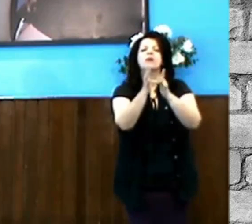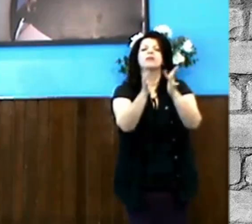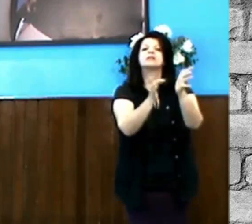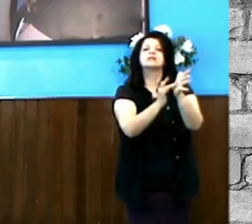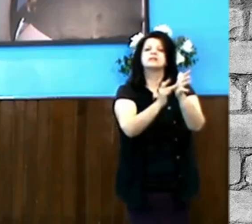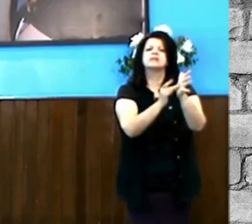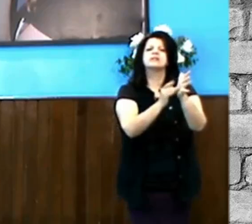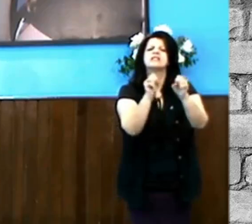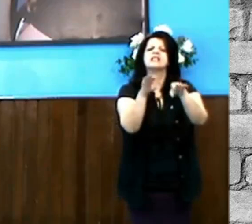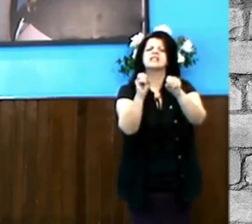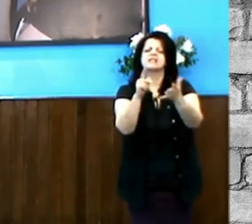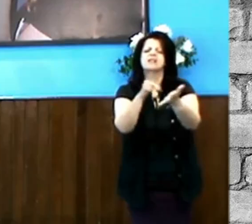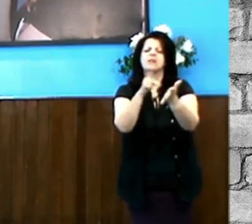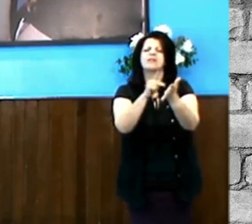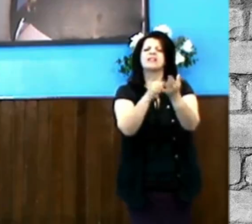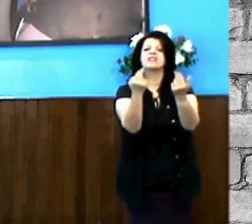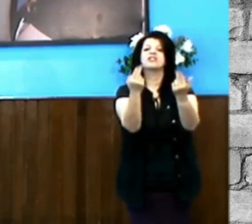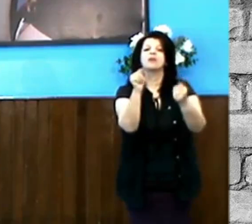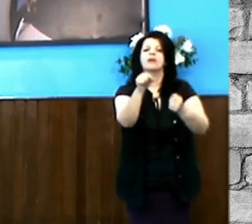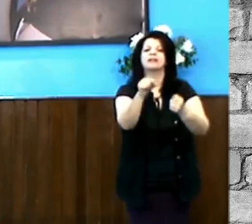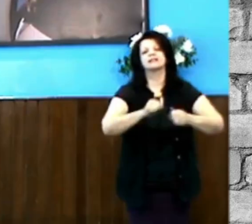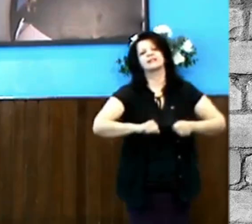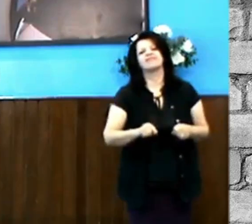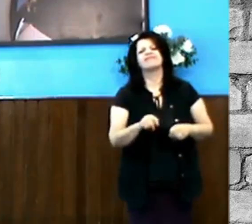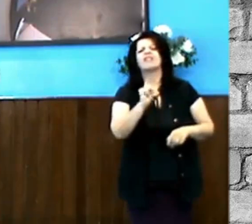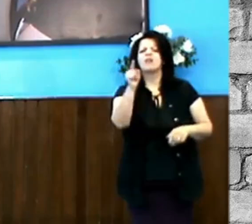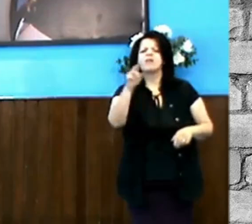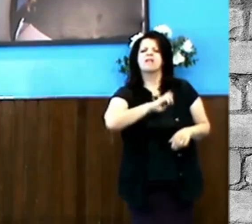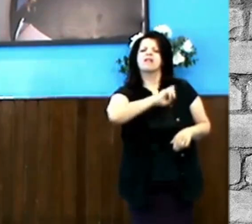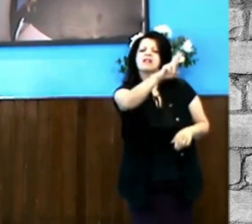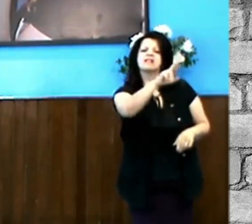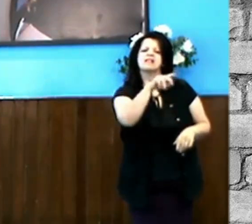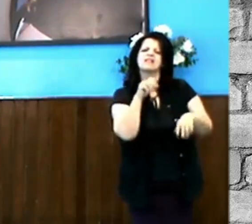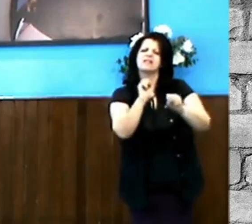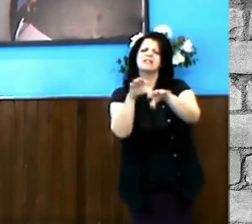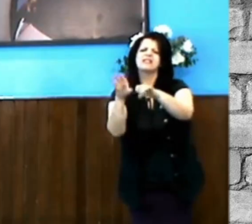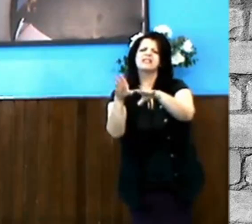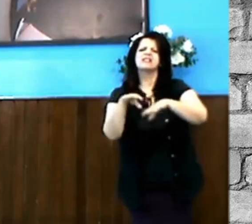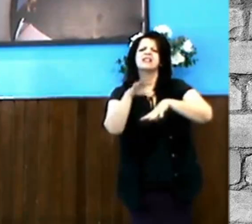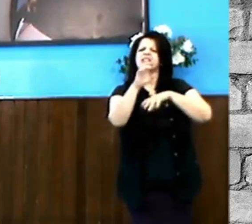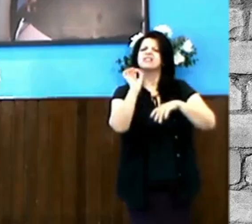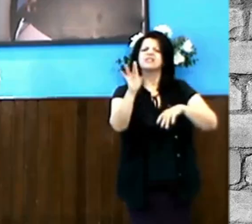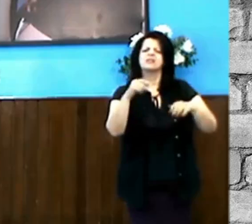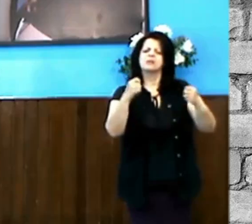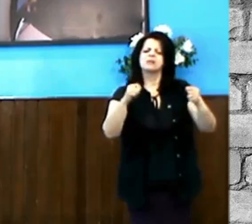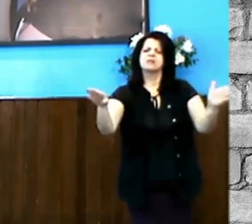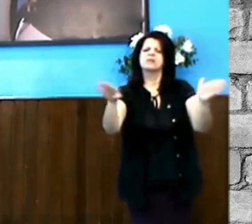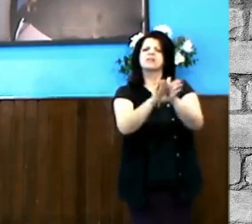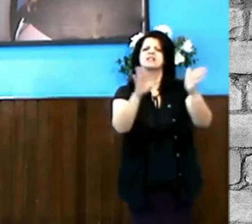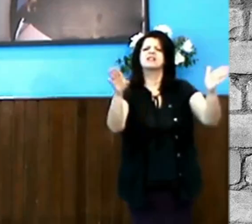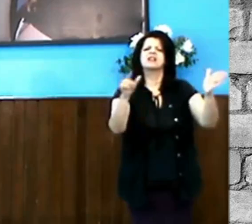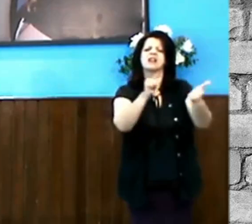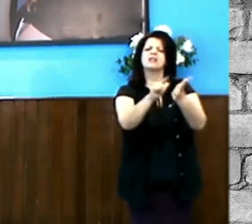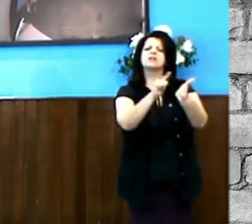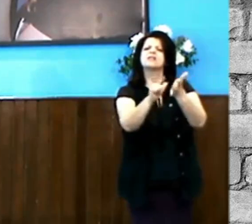como essa? Qual é a outra religião que diz que nós devemos simplesmente nos achegar e nos lavar no sangue daquele que já